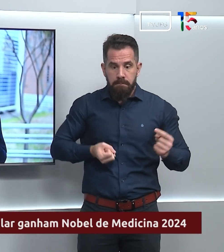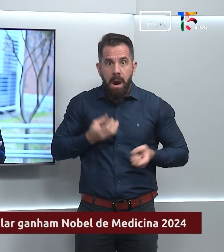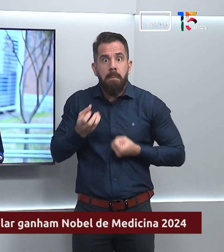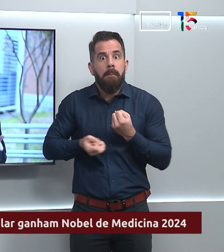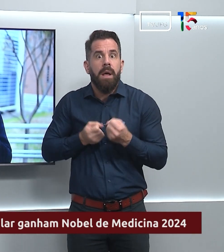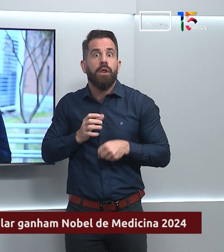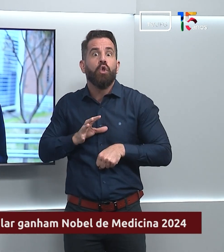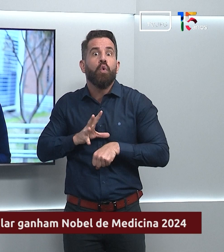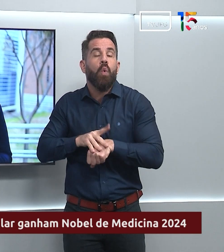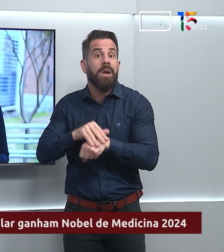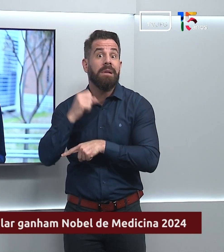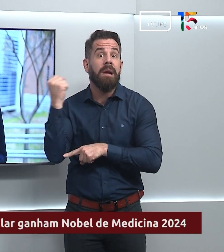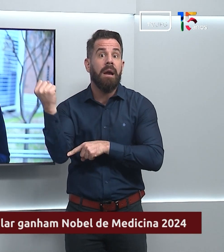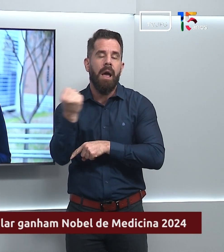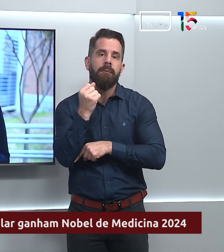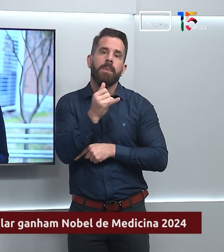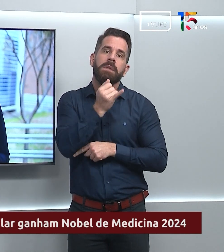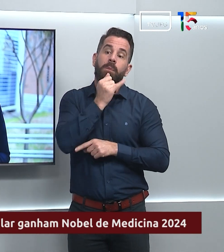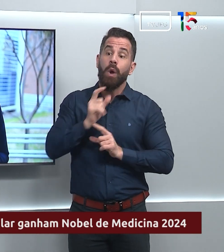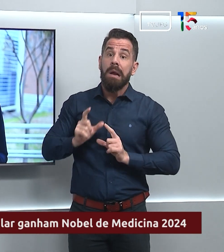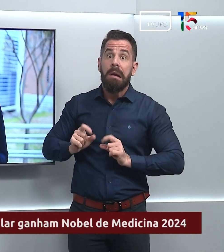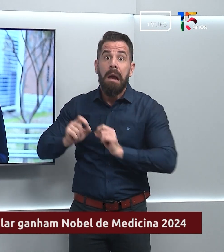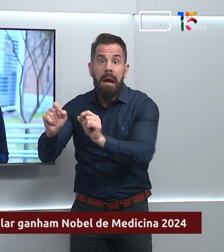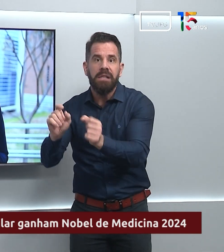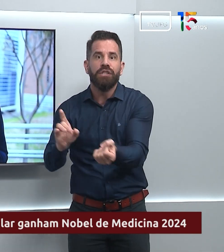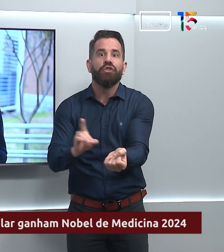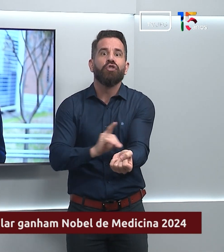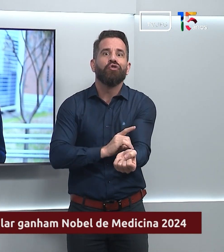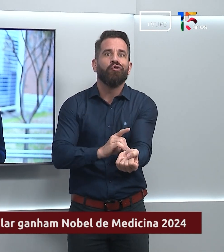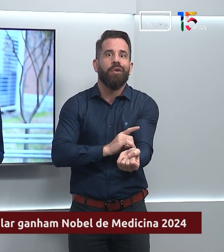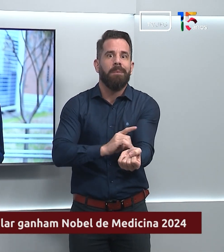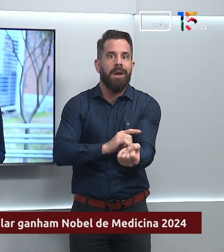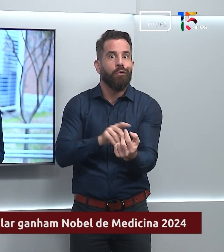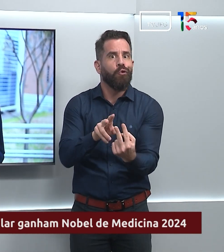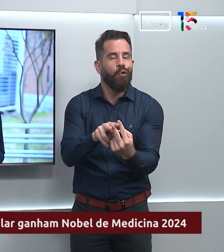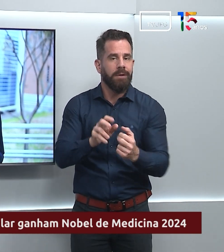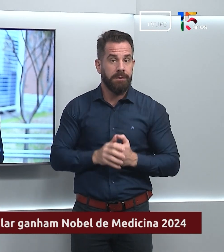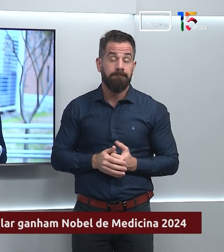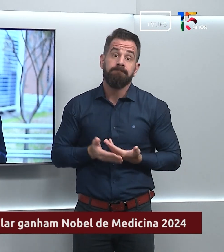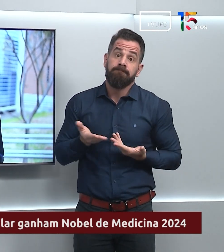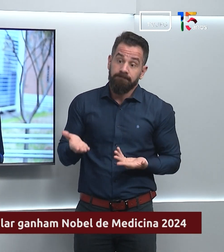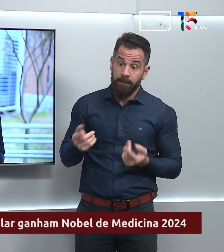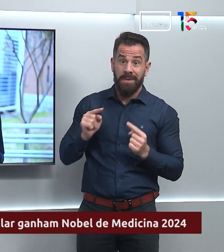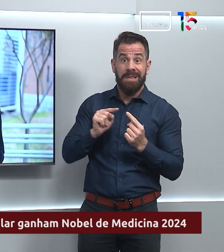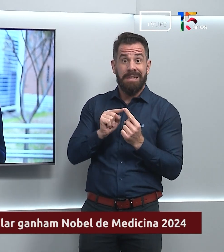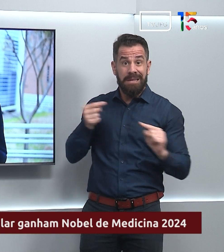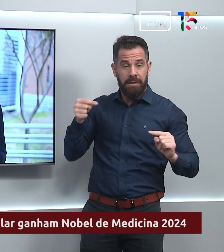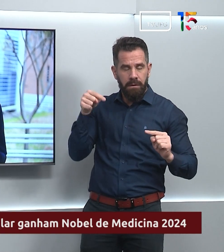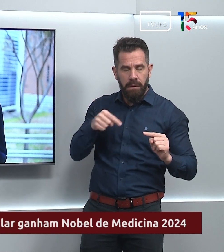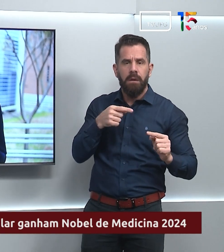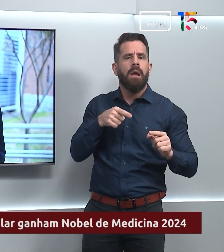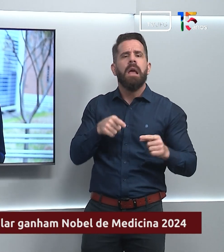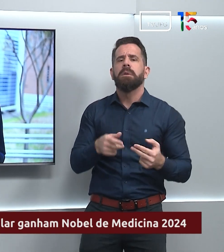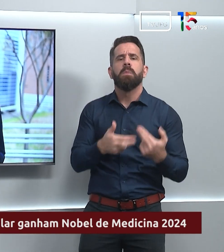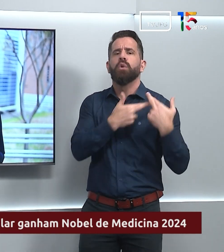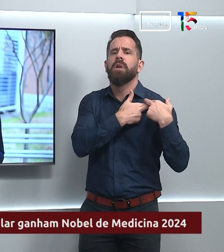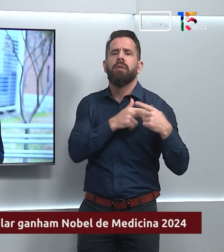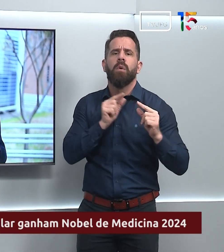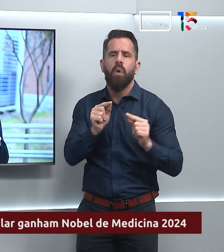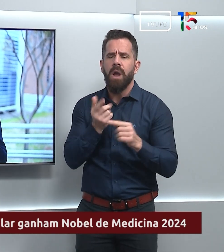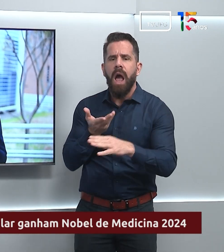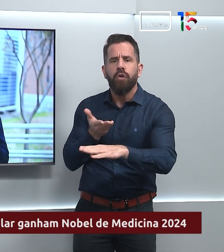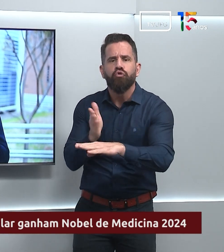como câncer e diabetes. Assim, a função desses componentes genéticos é ajudar as células